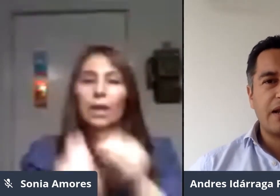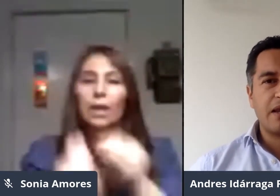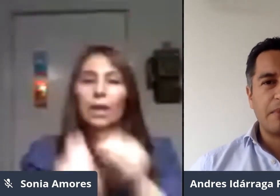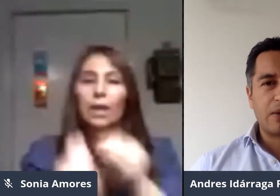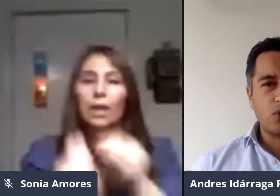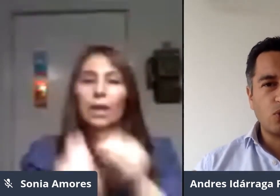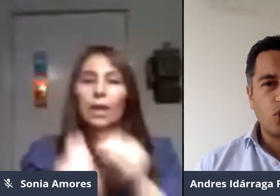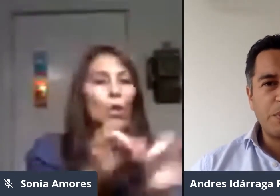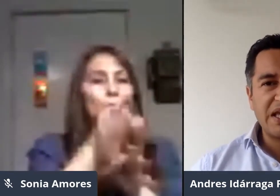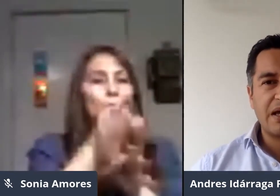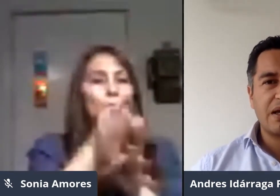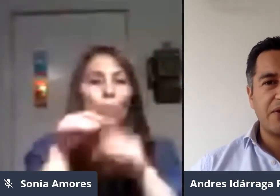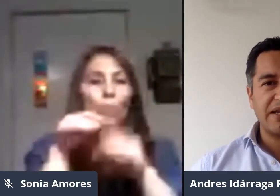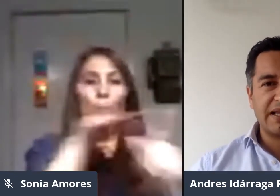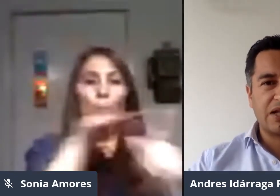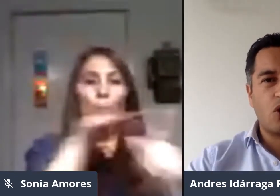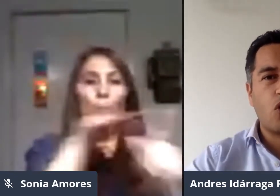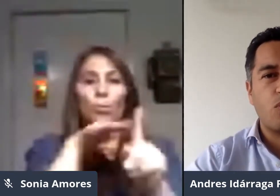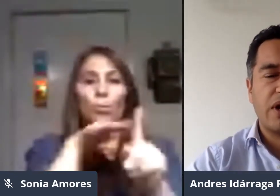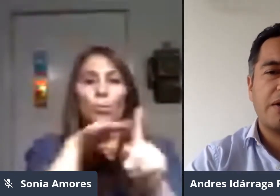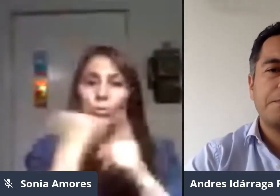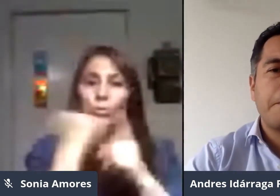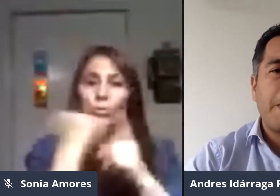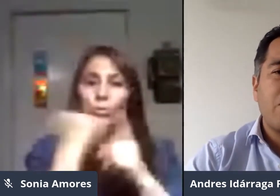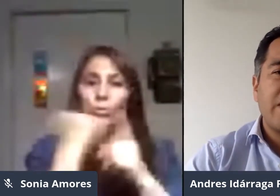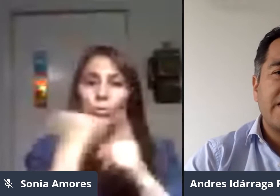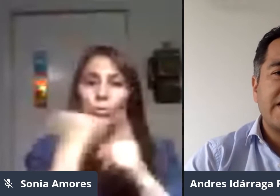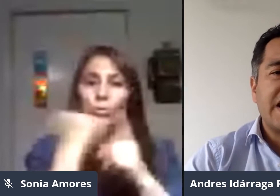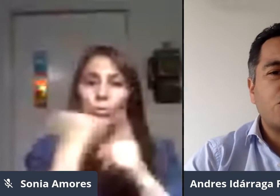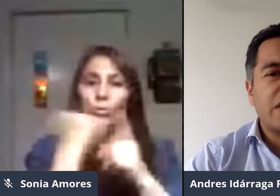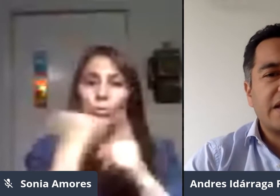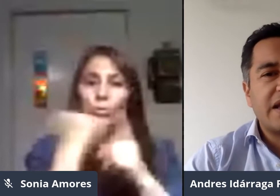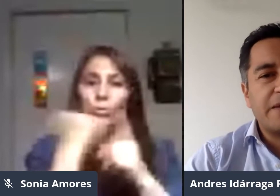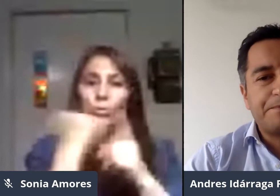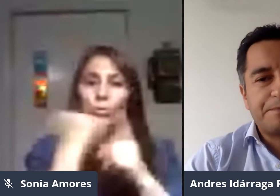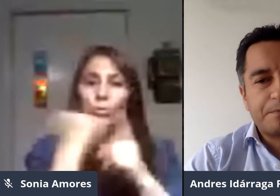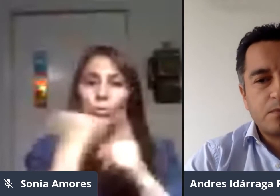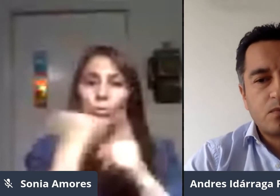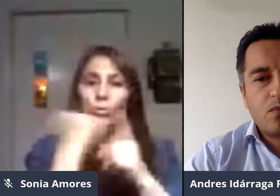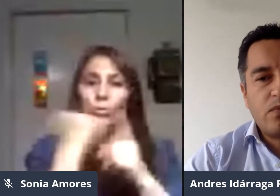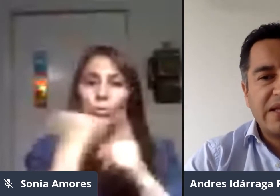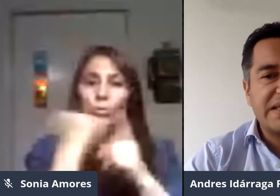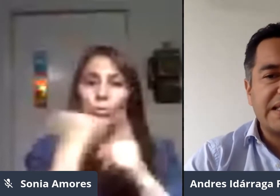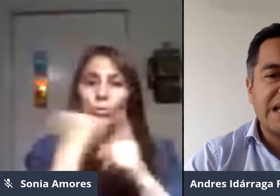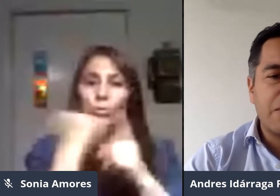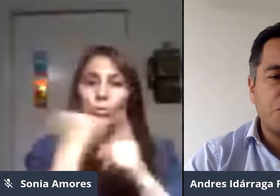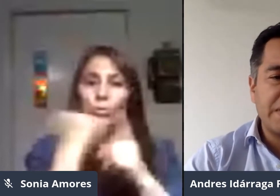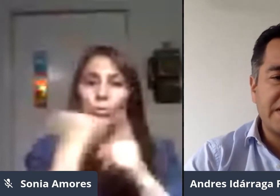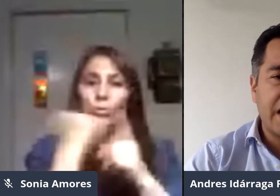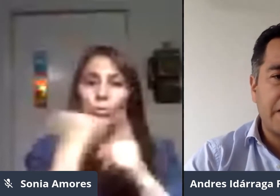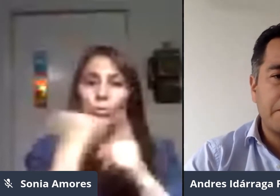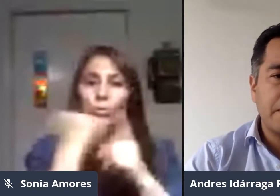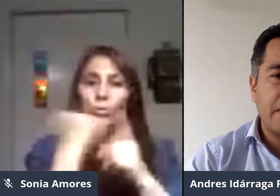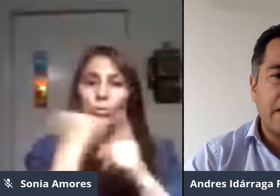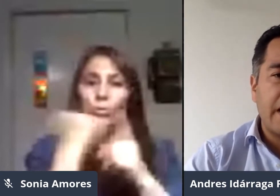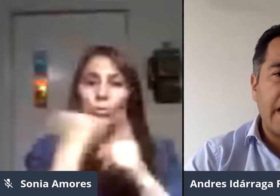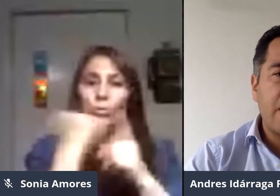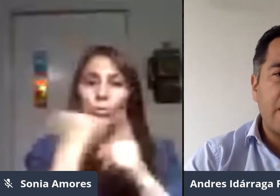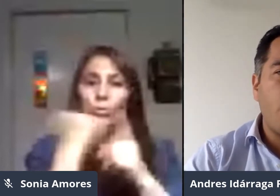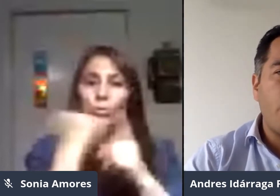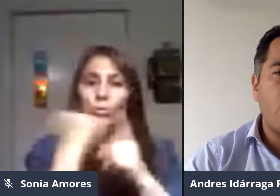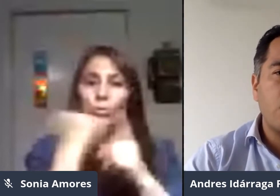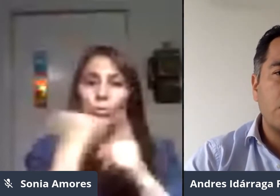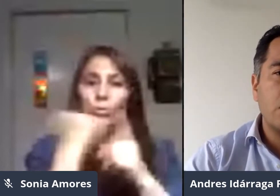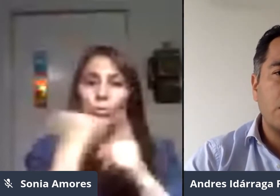movimiento social en el marco de su autonomía, reivindicando lo comunal. De tal suerte que, si quisiéramos pensar